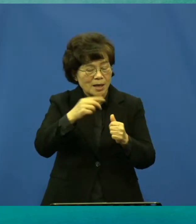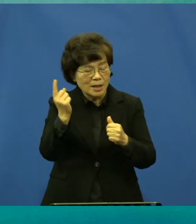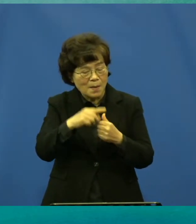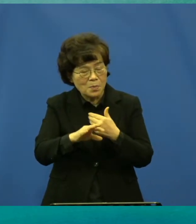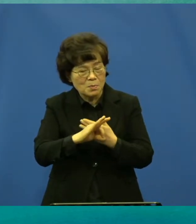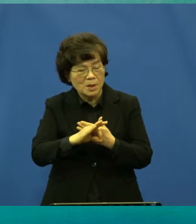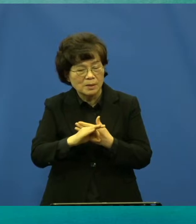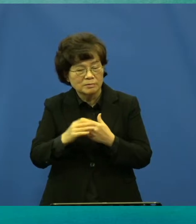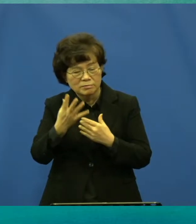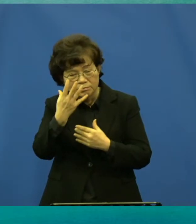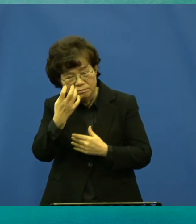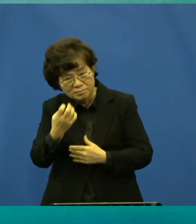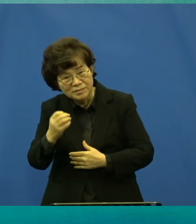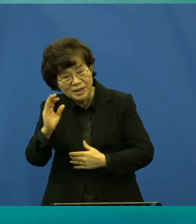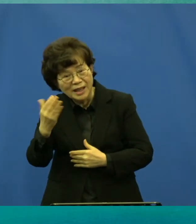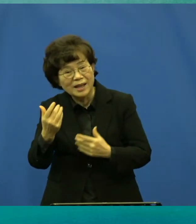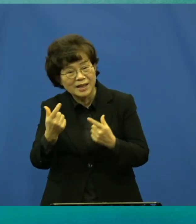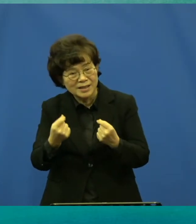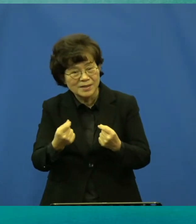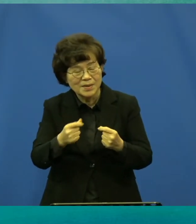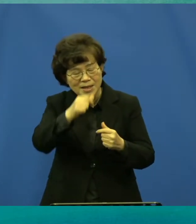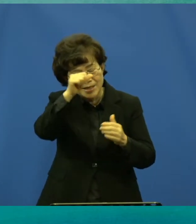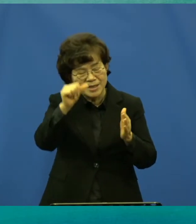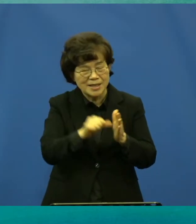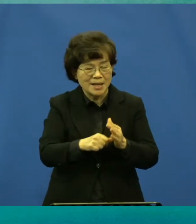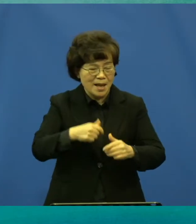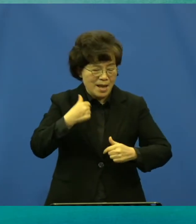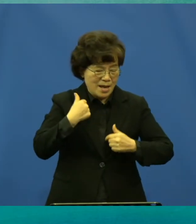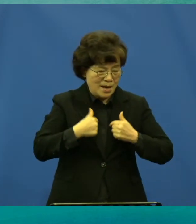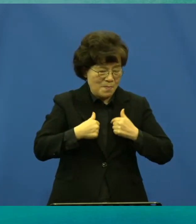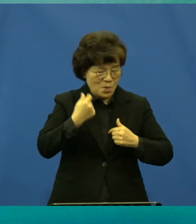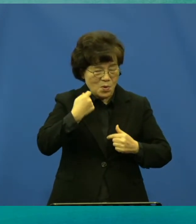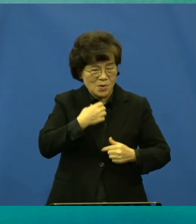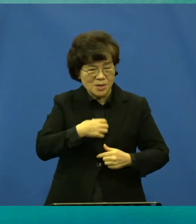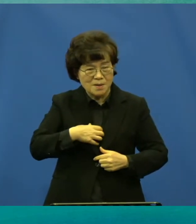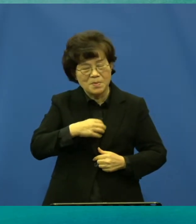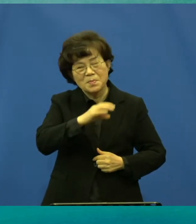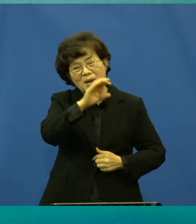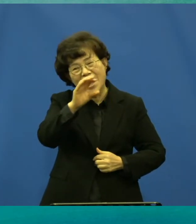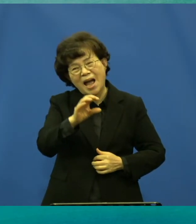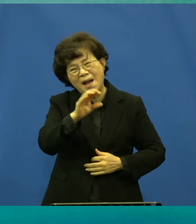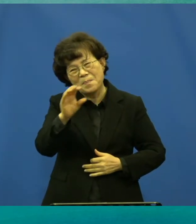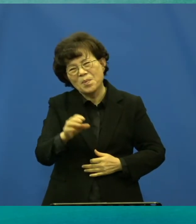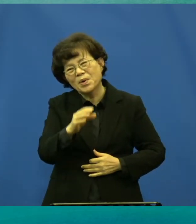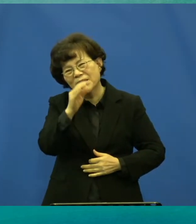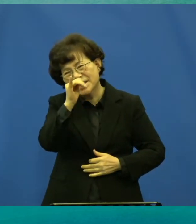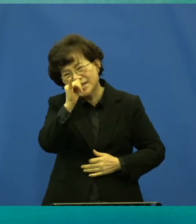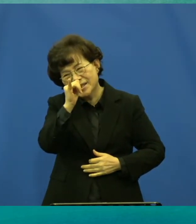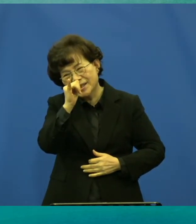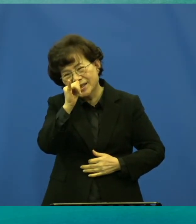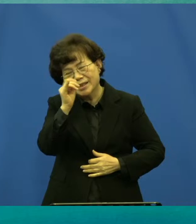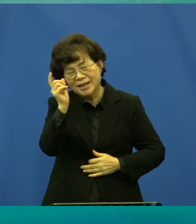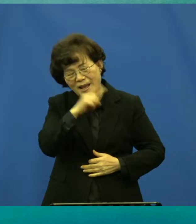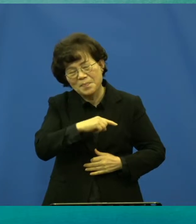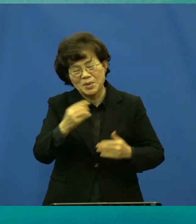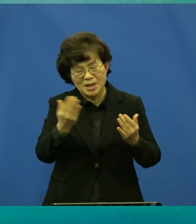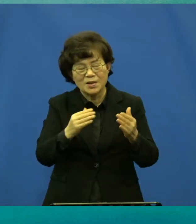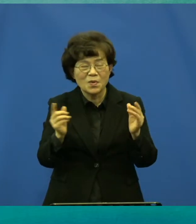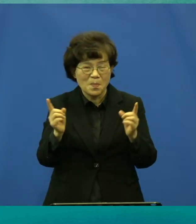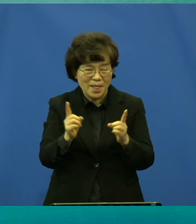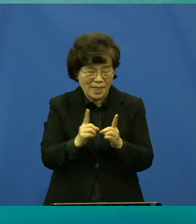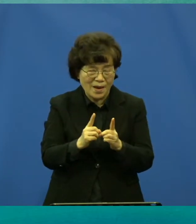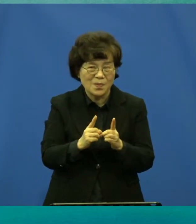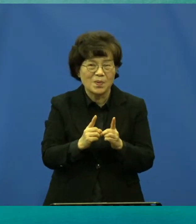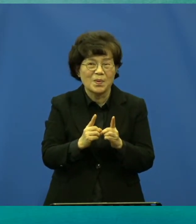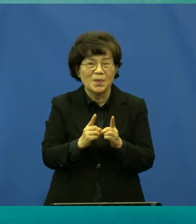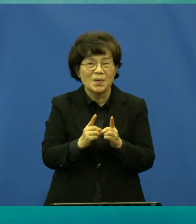여러분, 인생이 기쁨이 오기도 하고 슬픈 일도 오고 좋은 일도 있고 안 좋은 일도 오고